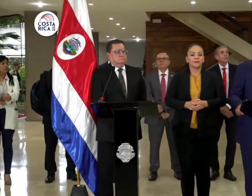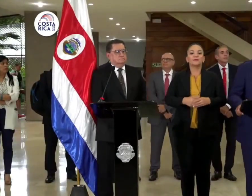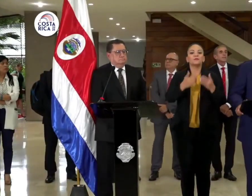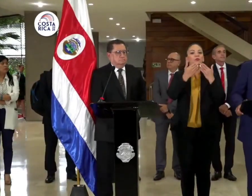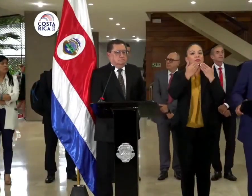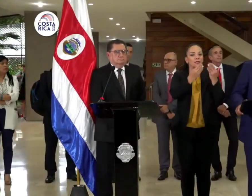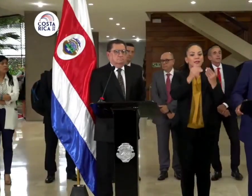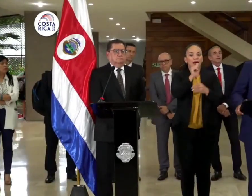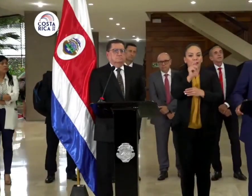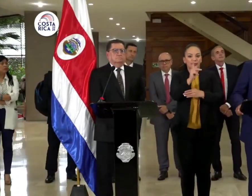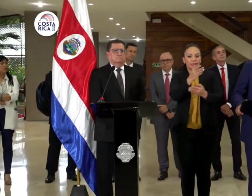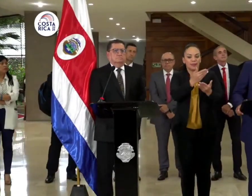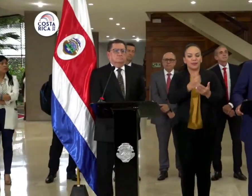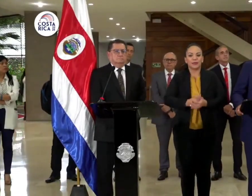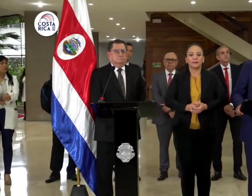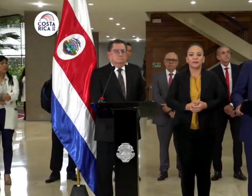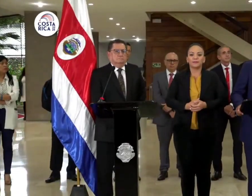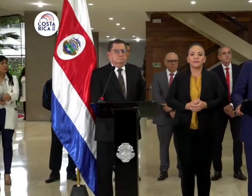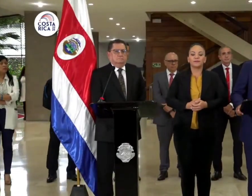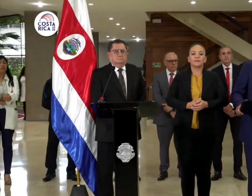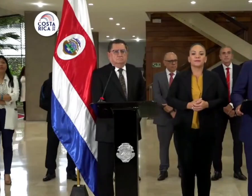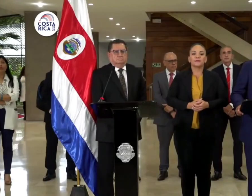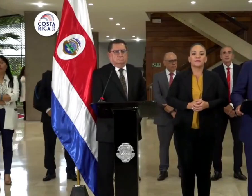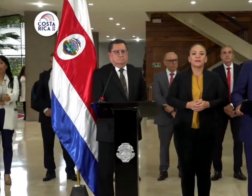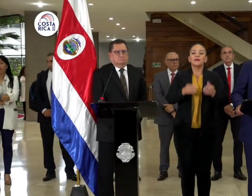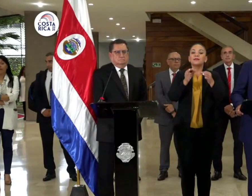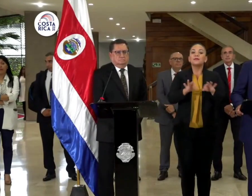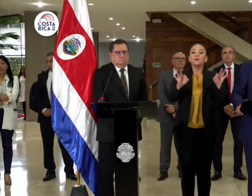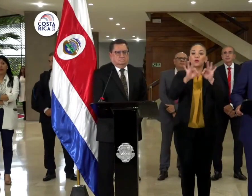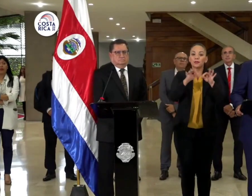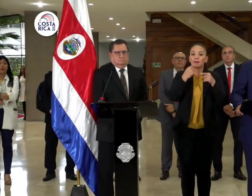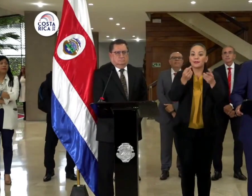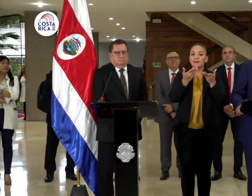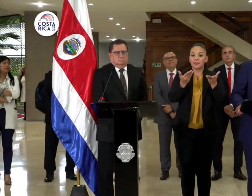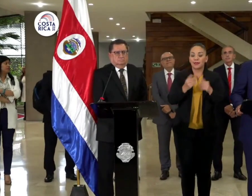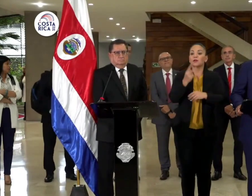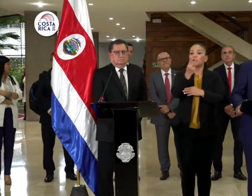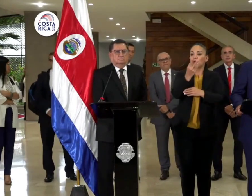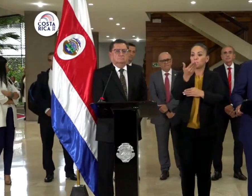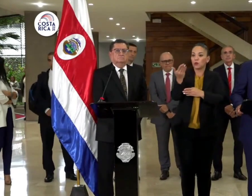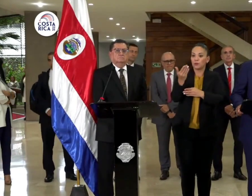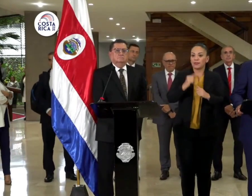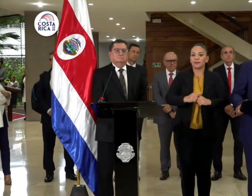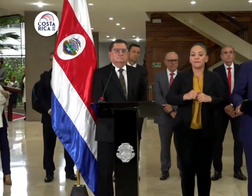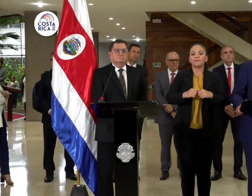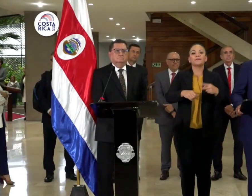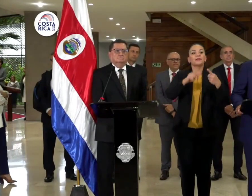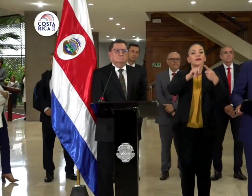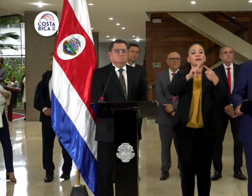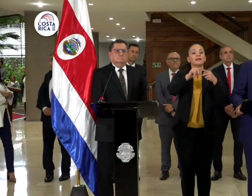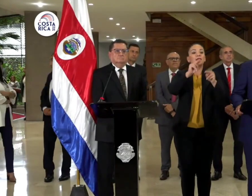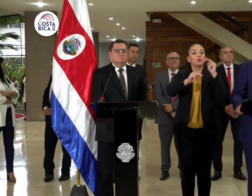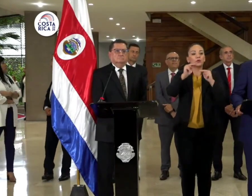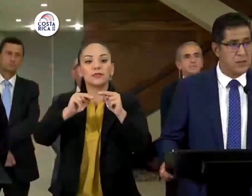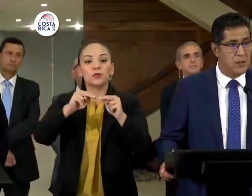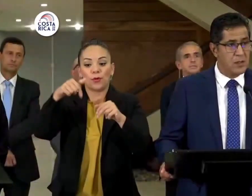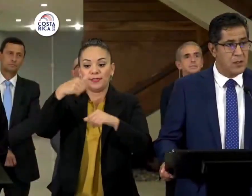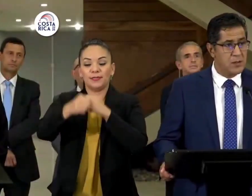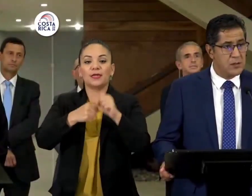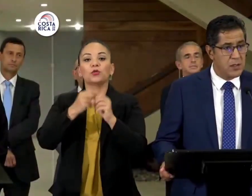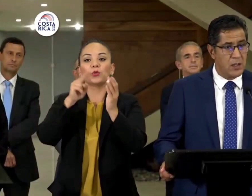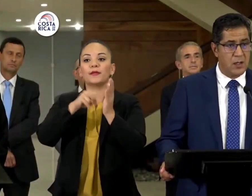Muchas gracias, doña Ana Catarina. Tal vez aquí señalar dos cosas importantes. En la negociación del